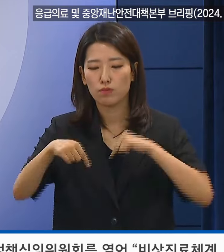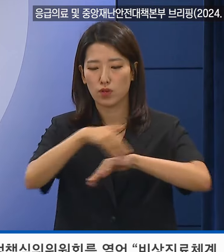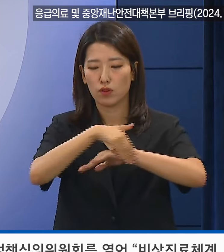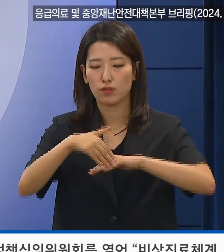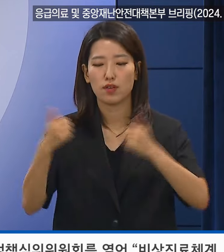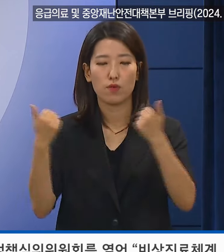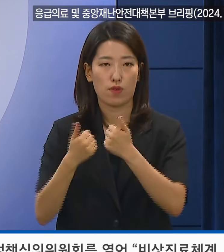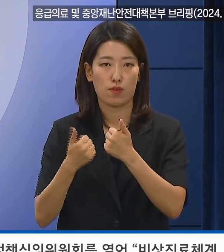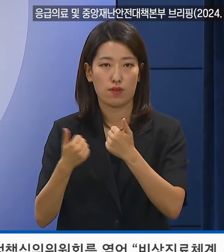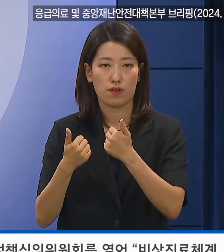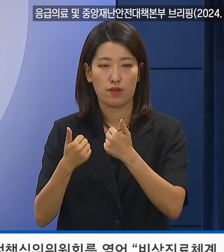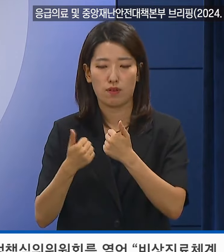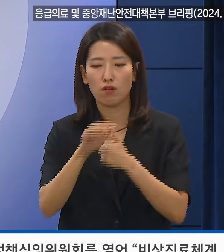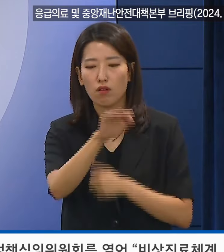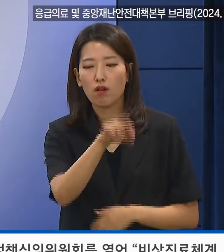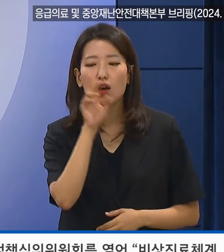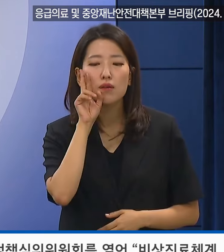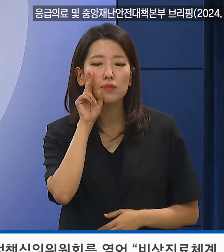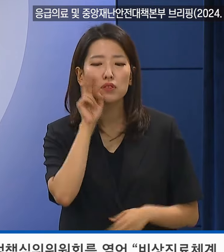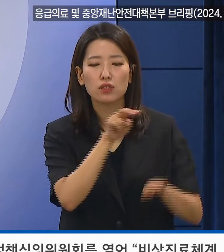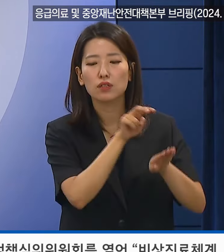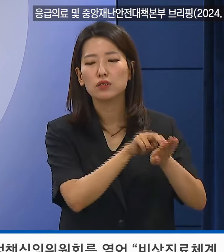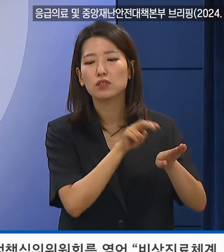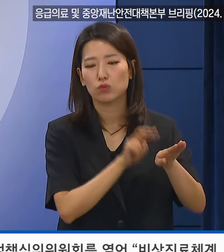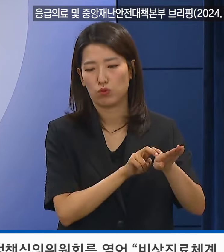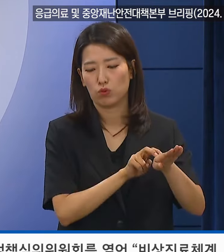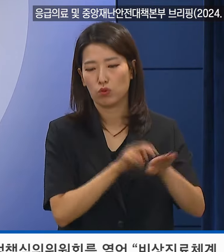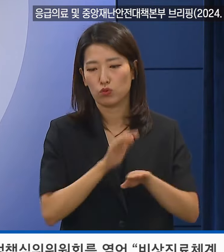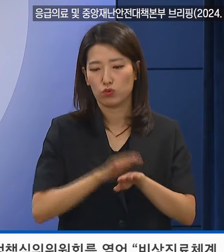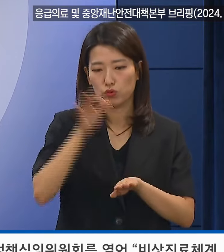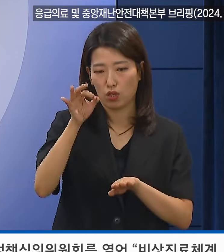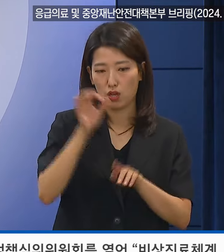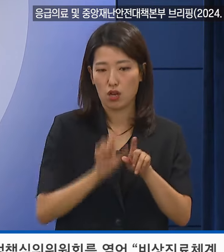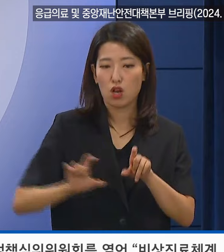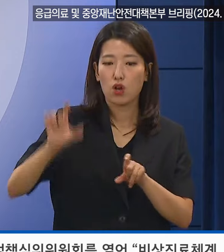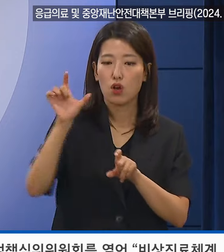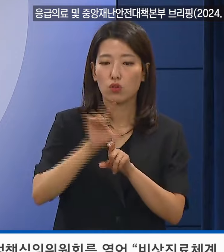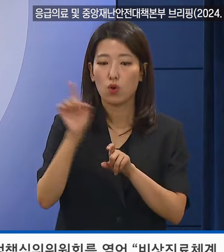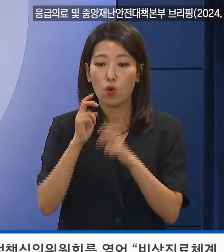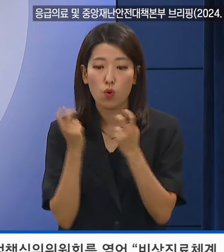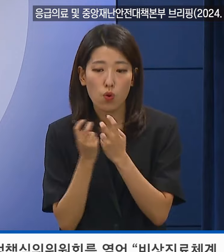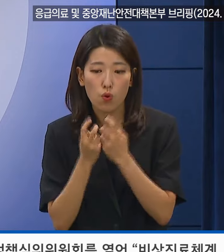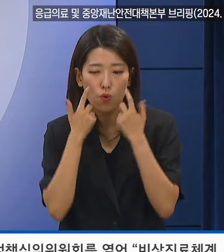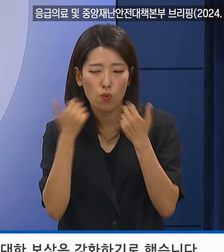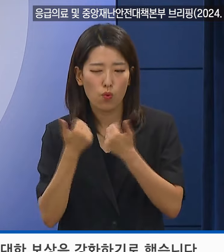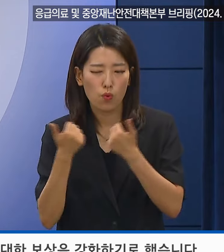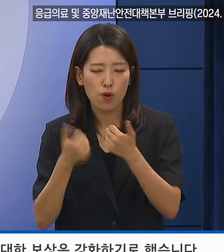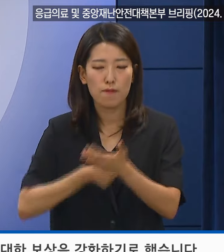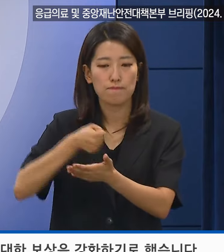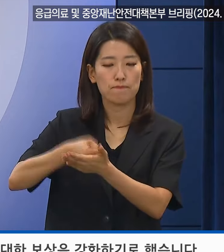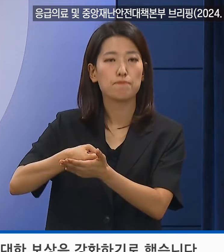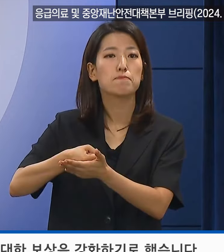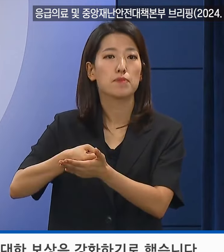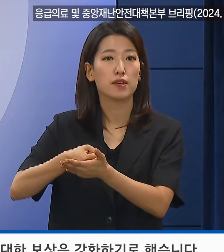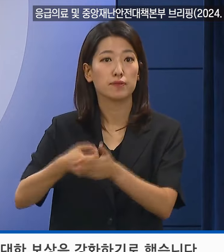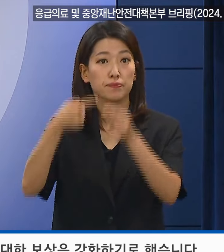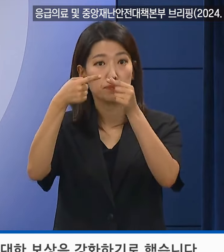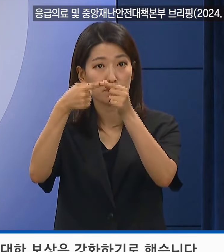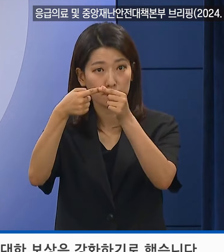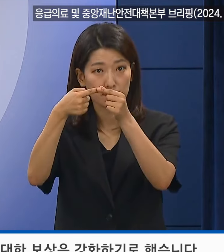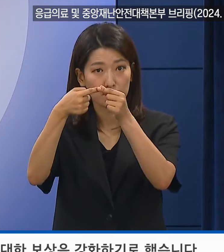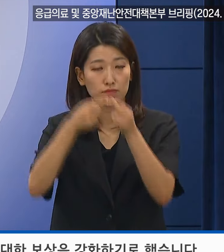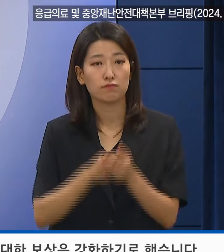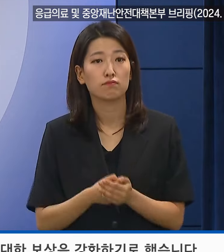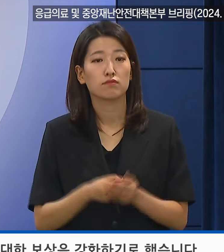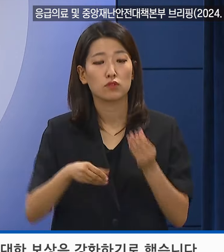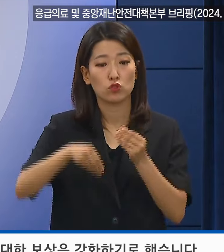건강보험정책심의위원회를 열어 비상진료체계 건강보험 지원 방안을 확정했습니다. 첫째, 추석 연휴에